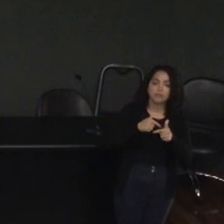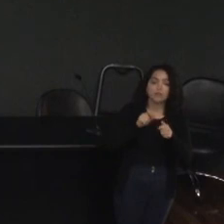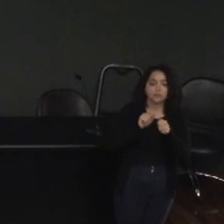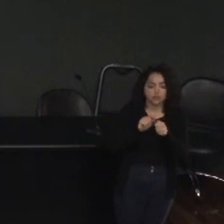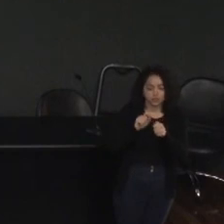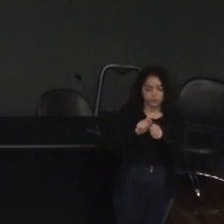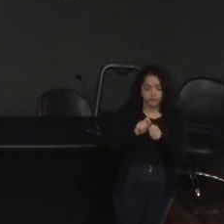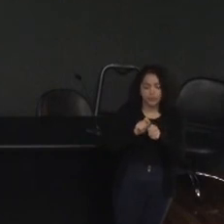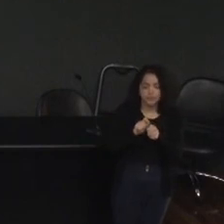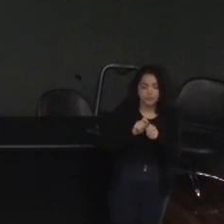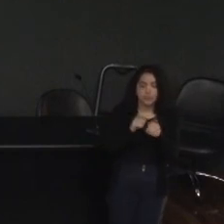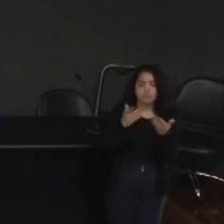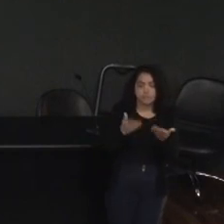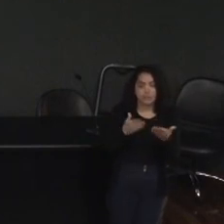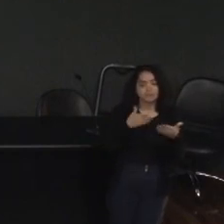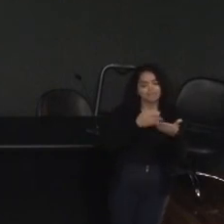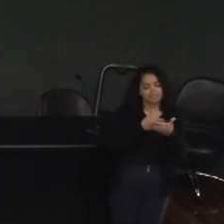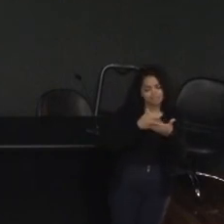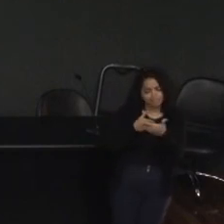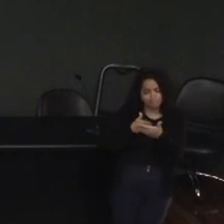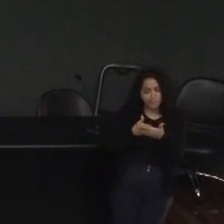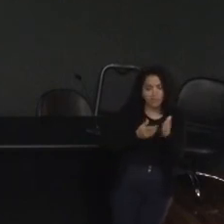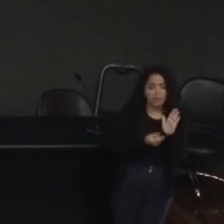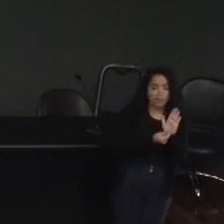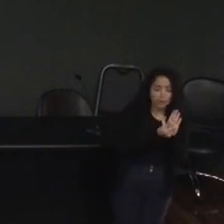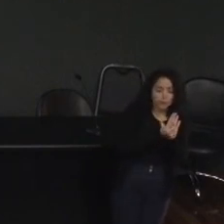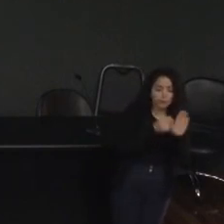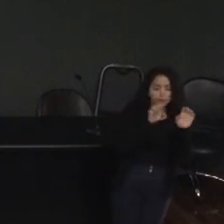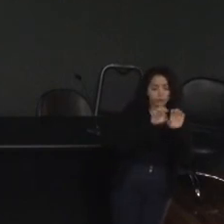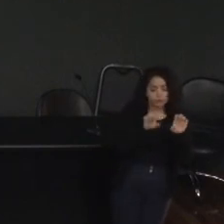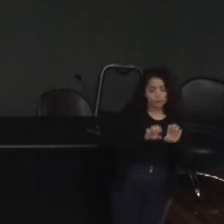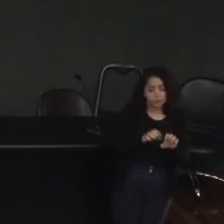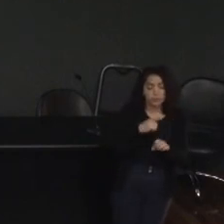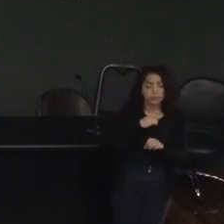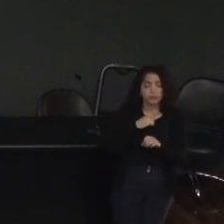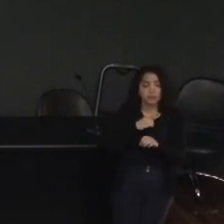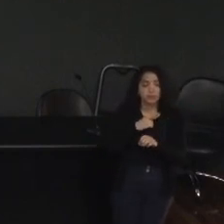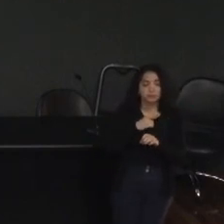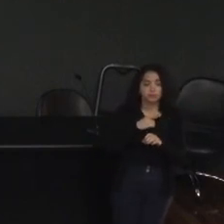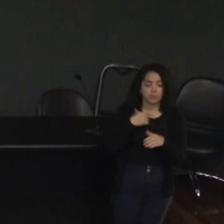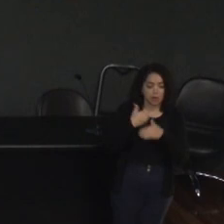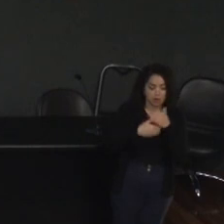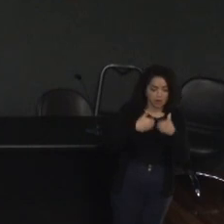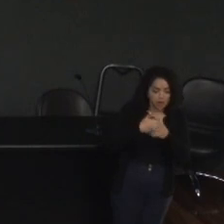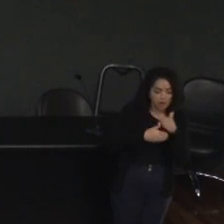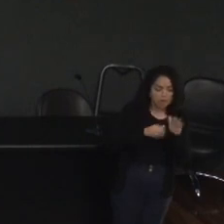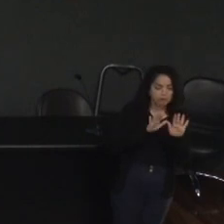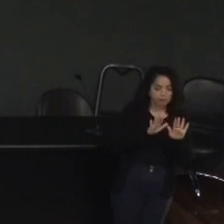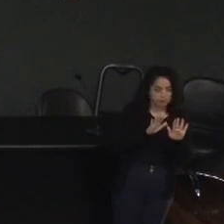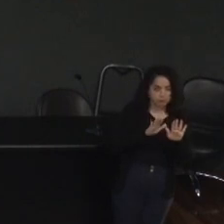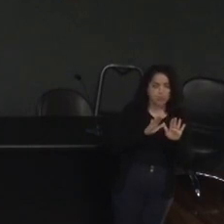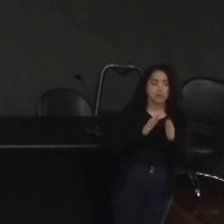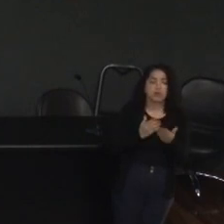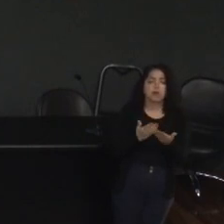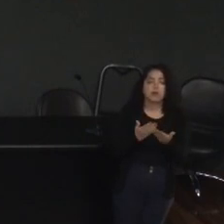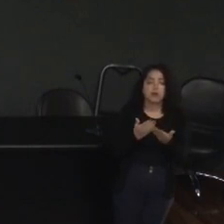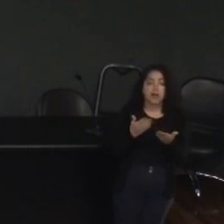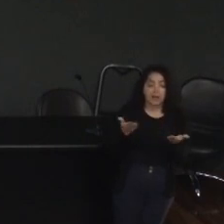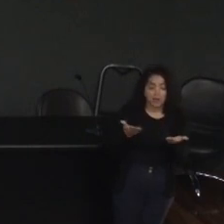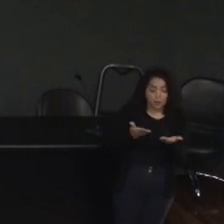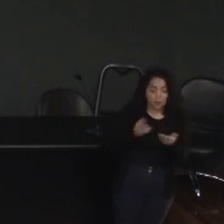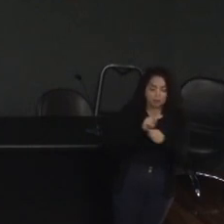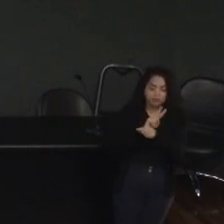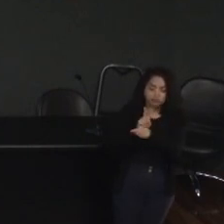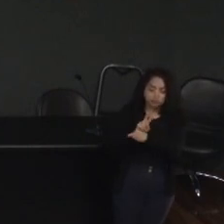fez o nosso trabalho só que a gente tem limitação orçamentária limitação estrutural e a gente não chegou ainda nesse processo mas a gente vai chegar e isso não quer dizer que agora numa